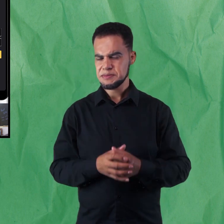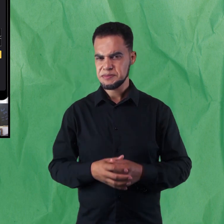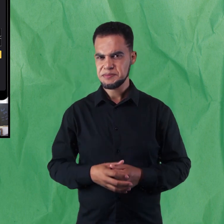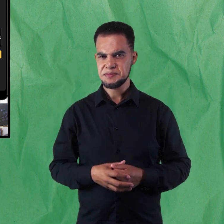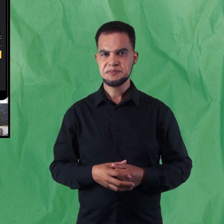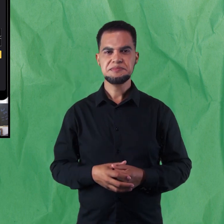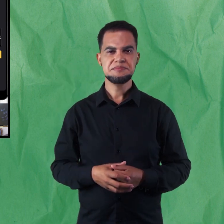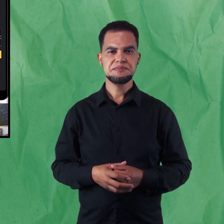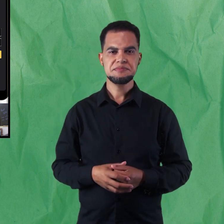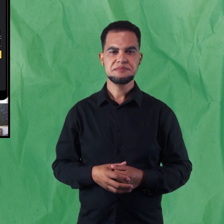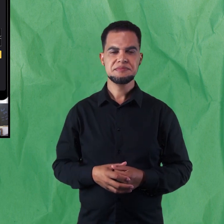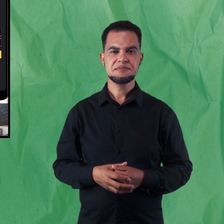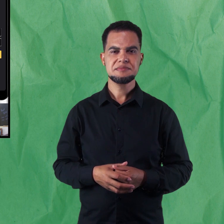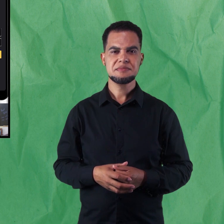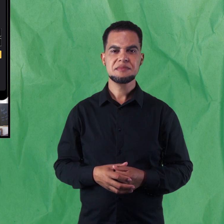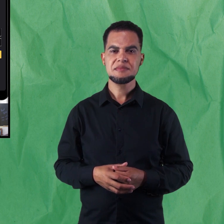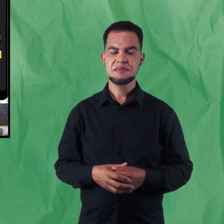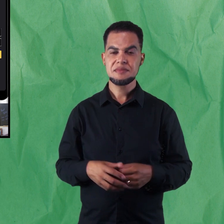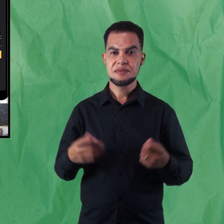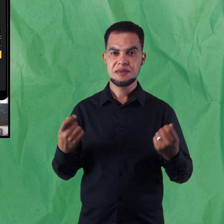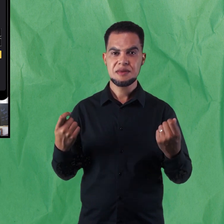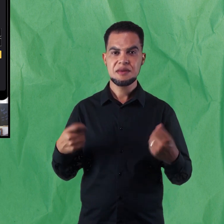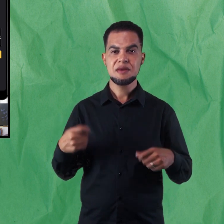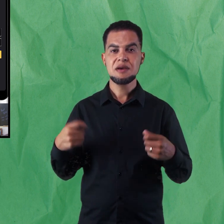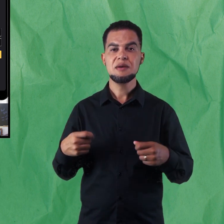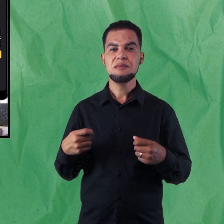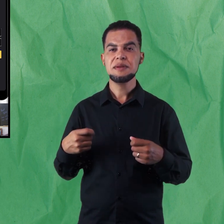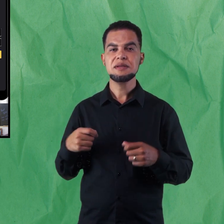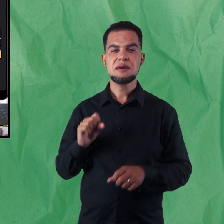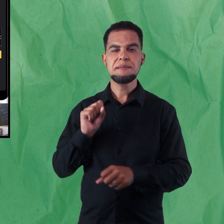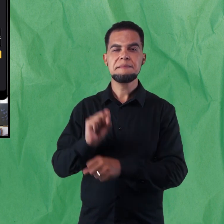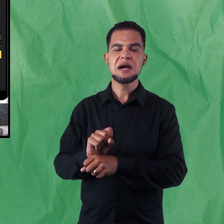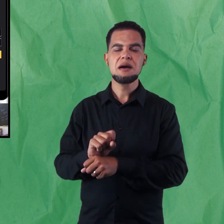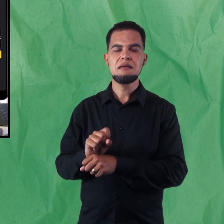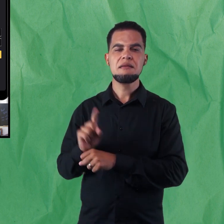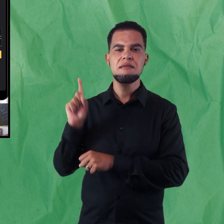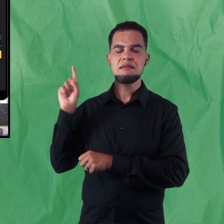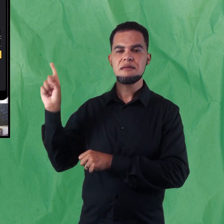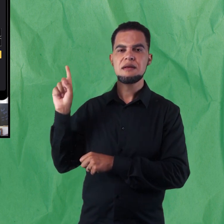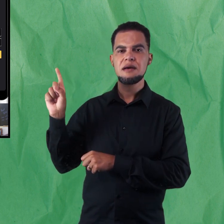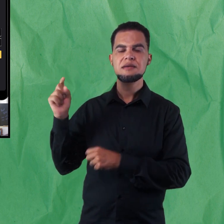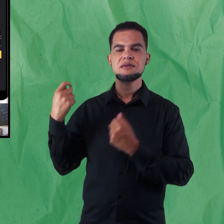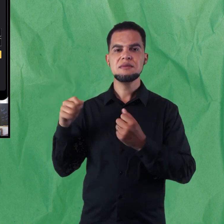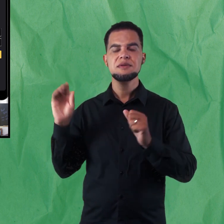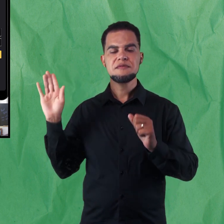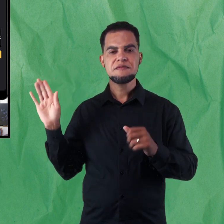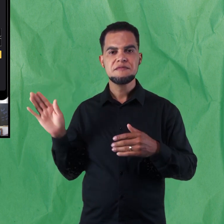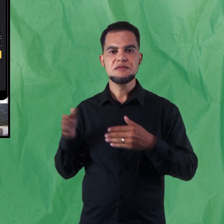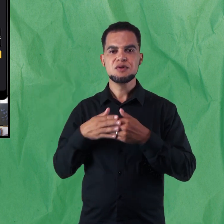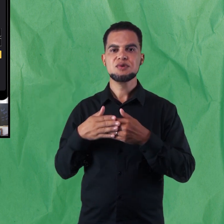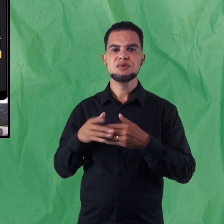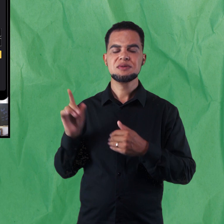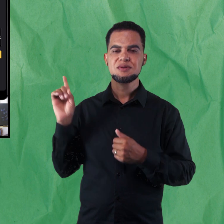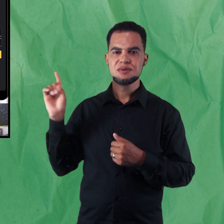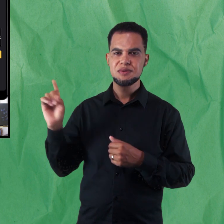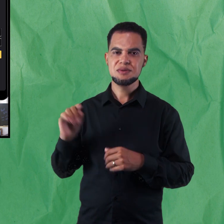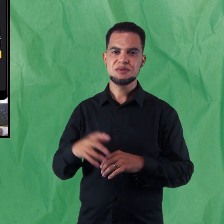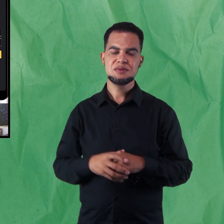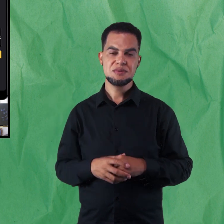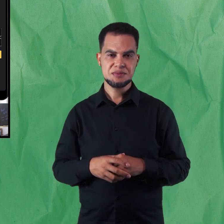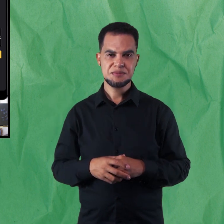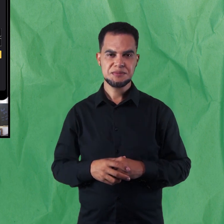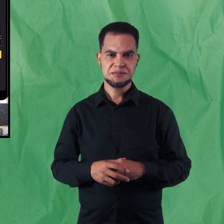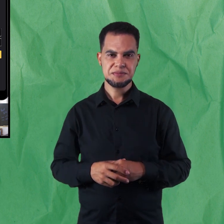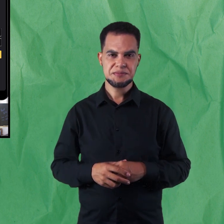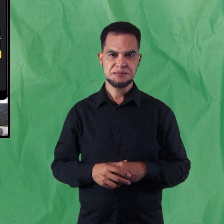antes eu preciso encerrar, né, essa função aqui, eu tenho que fechar aqui então, isso.